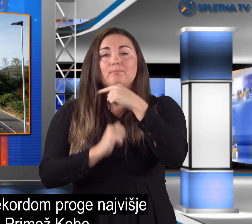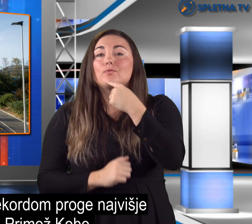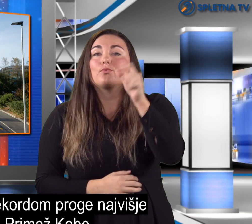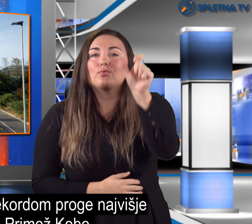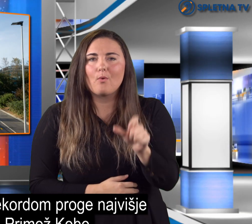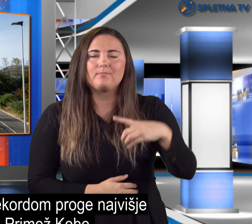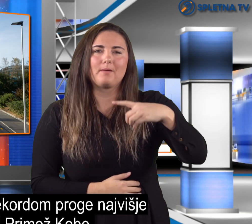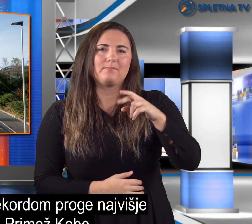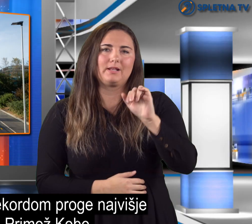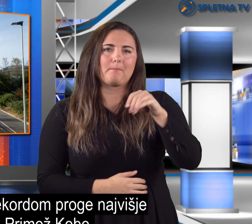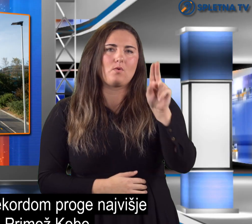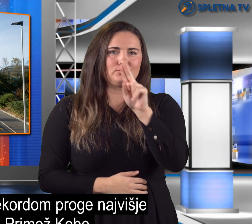Primož Kobe.